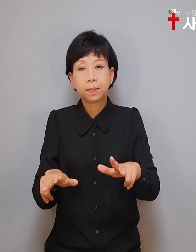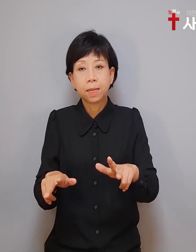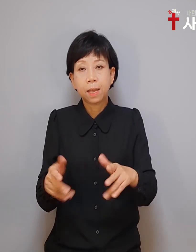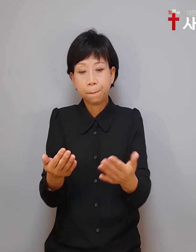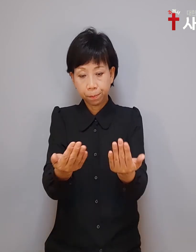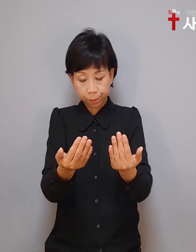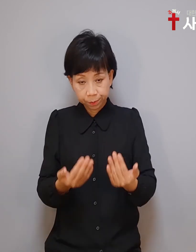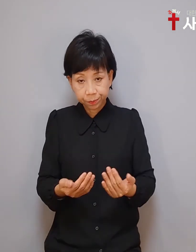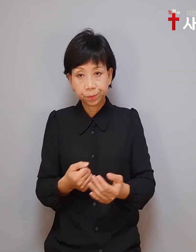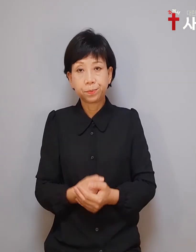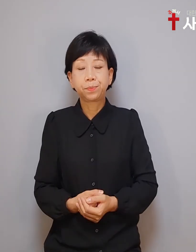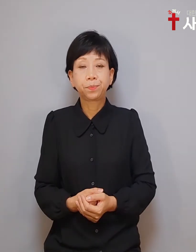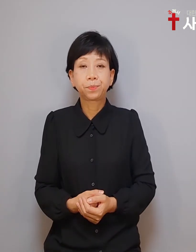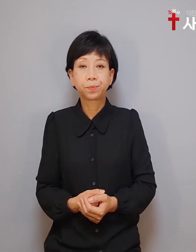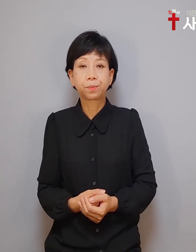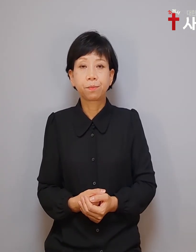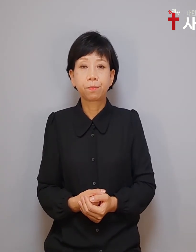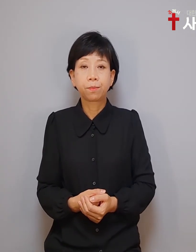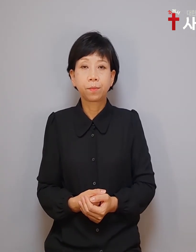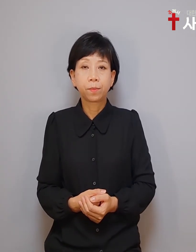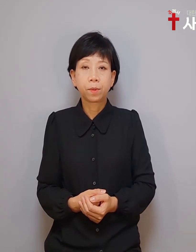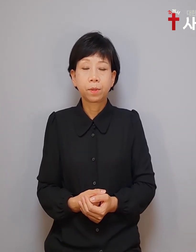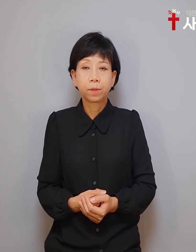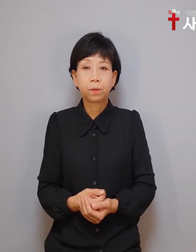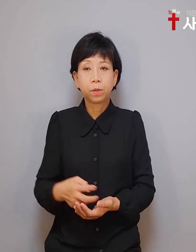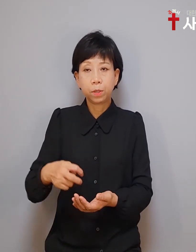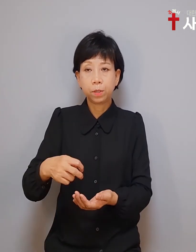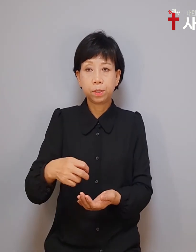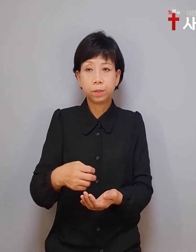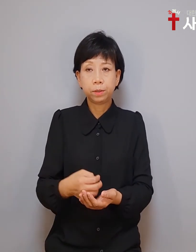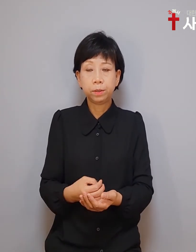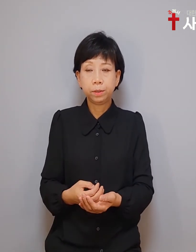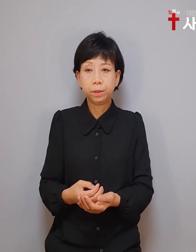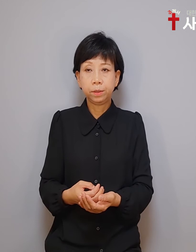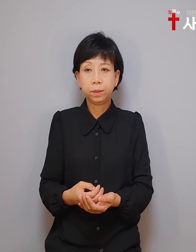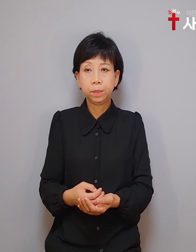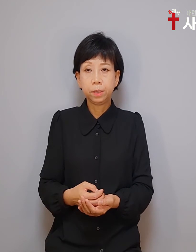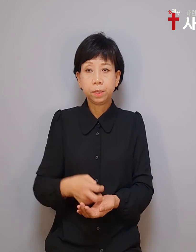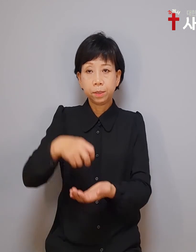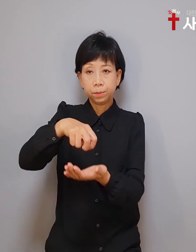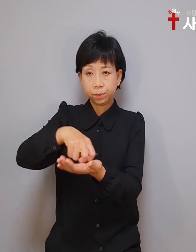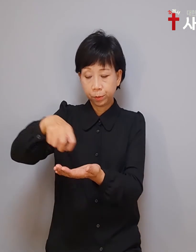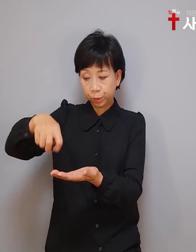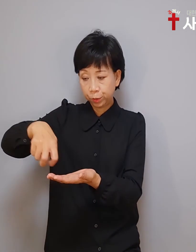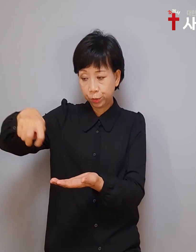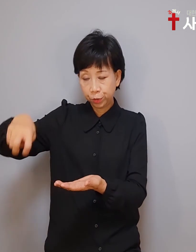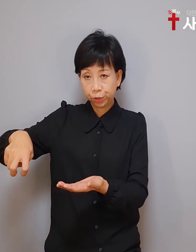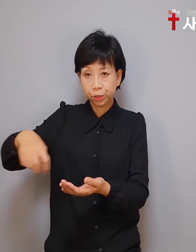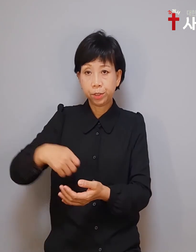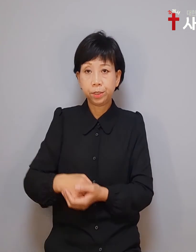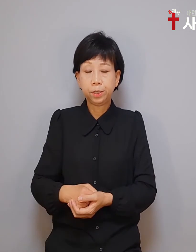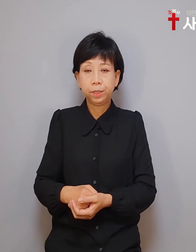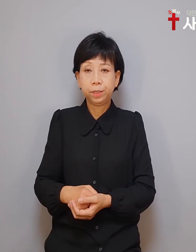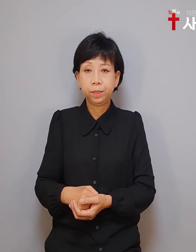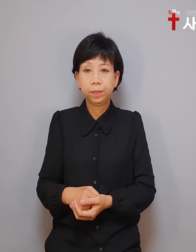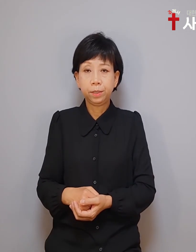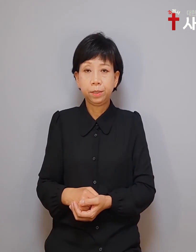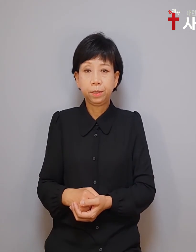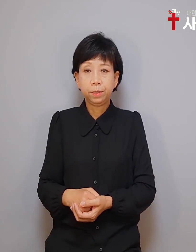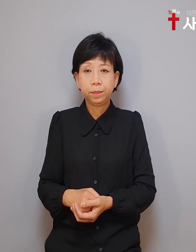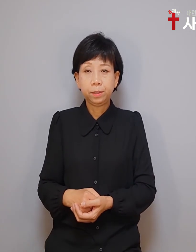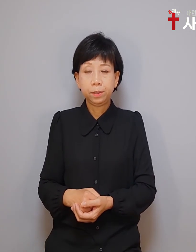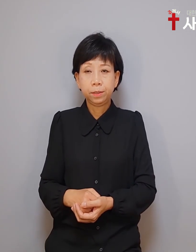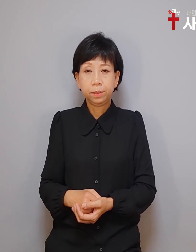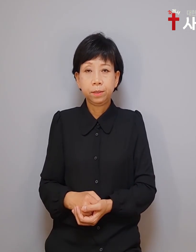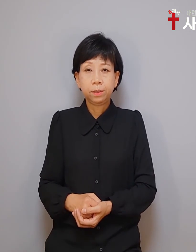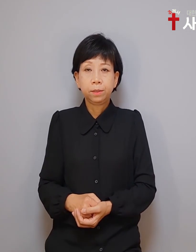나오셔서 우리 방석 위에 세 분 다 이렇게 나오셔서 방석 위에 무릎 꿇고